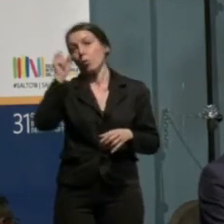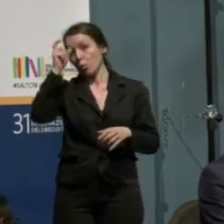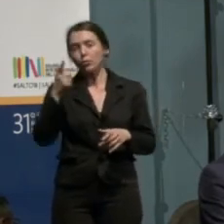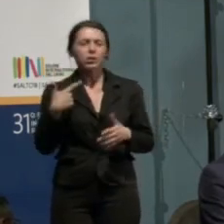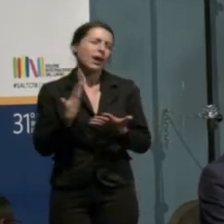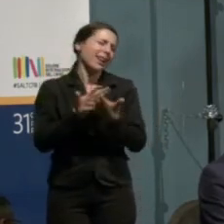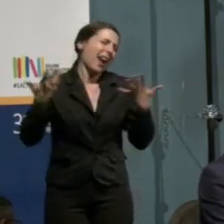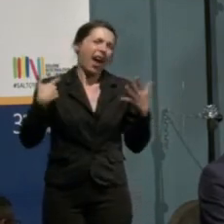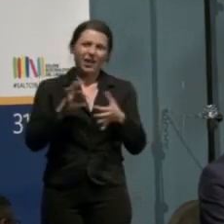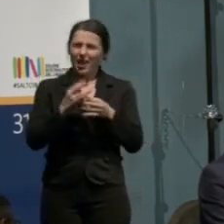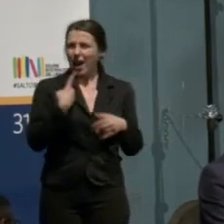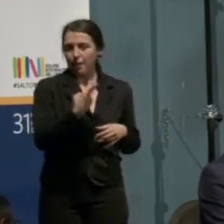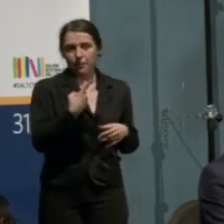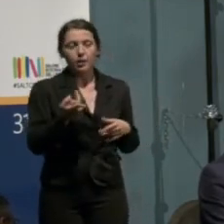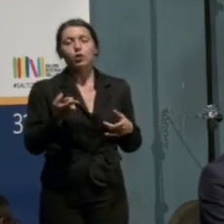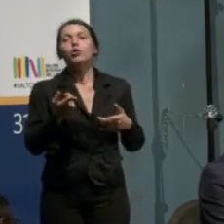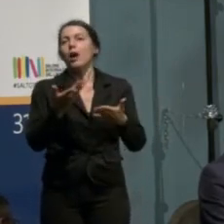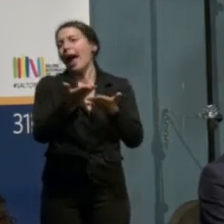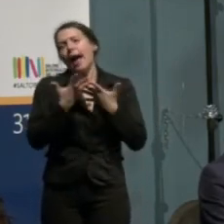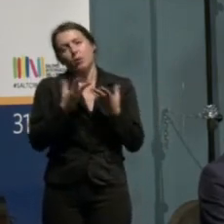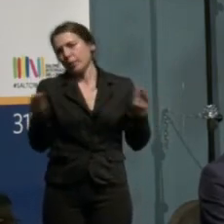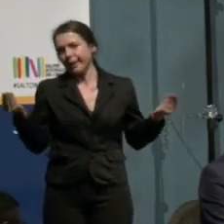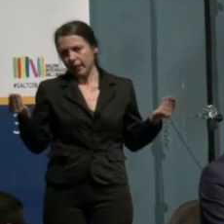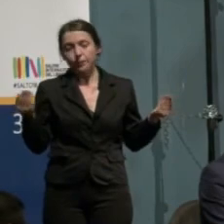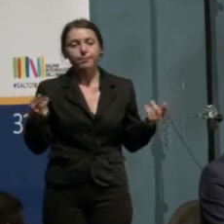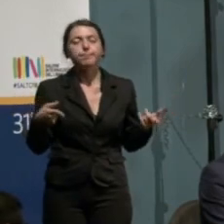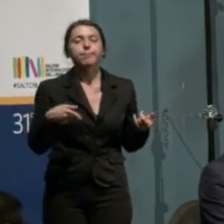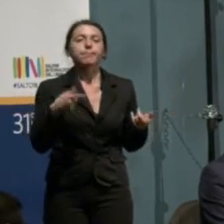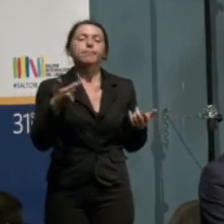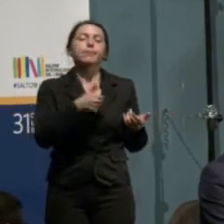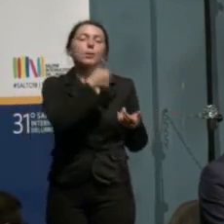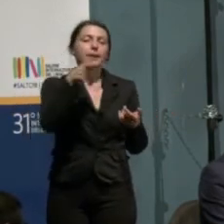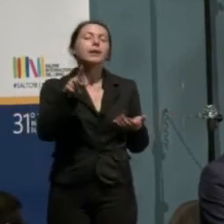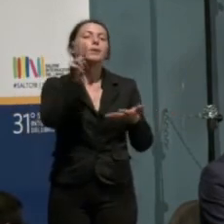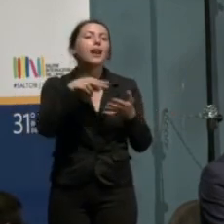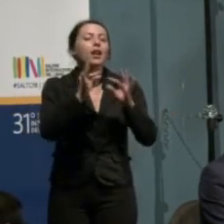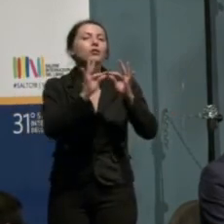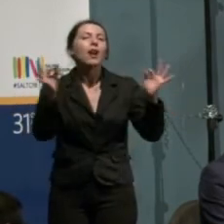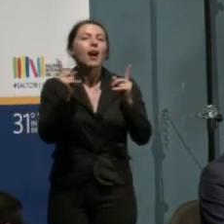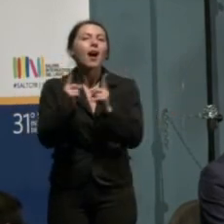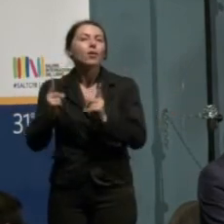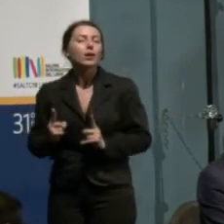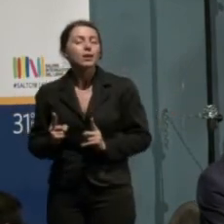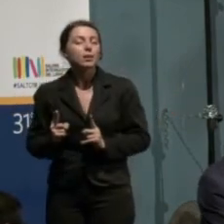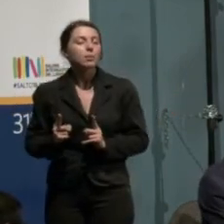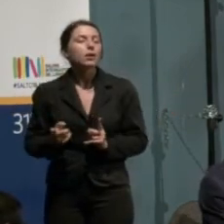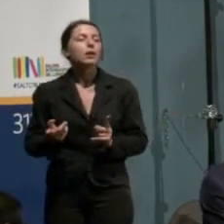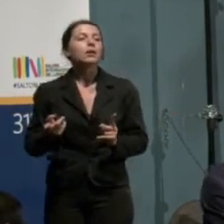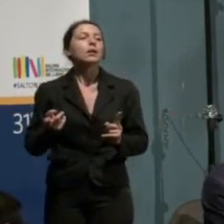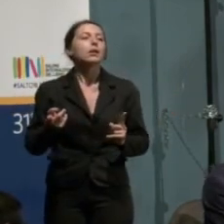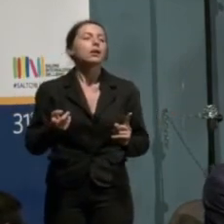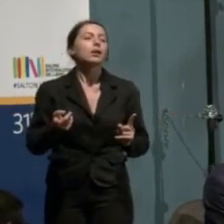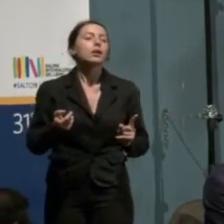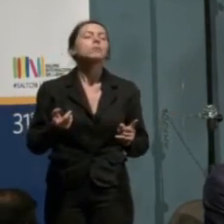sta assieme ad altre persone aiutando tantissimo legge degli aforismi e ha fatto